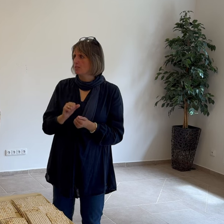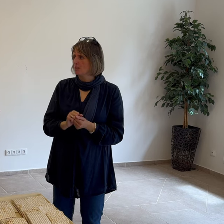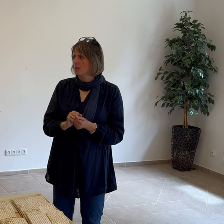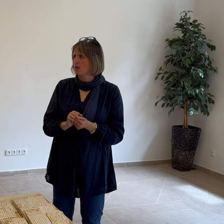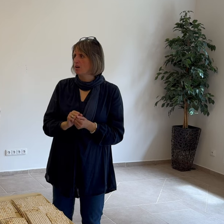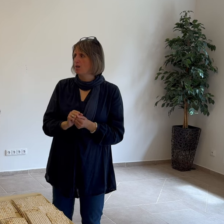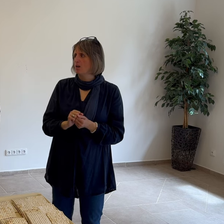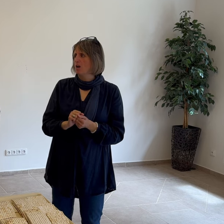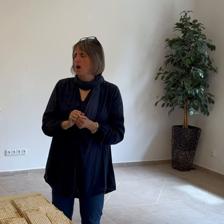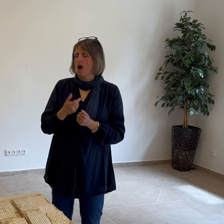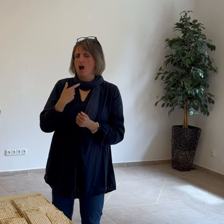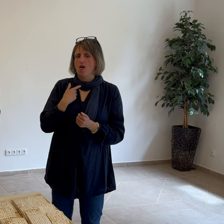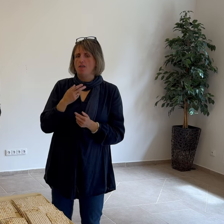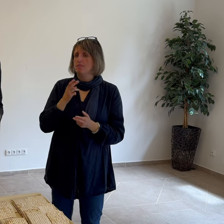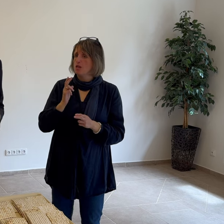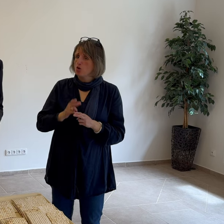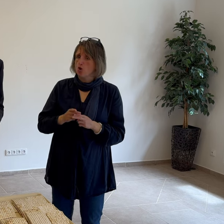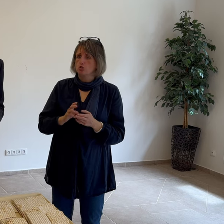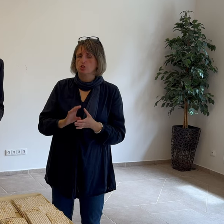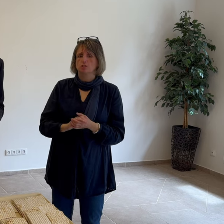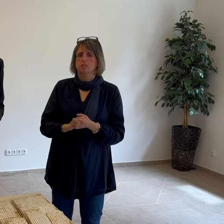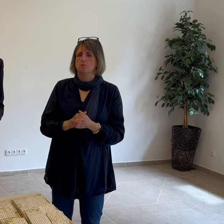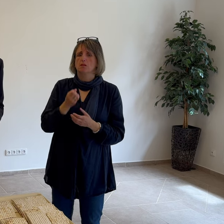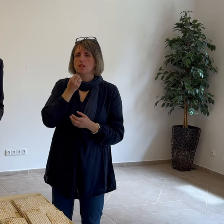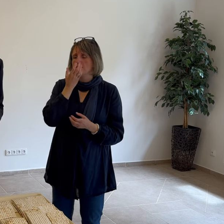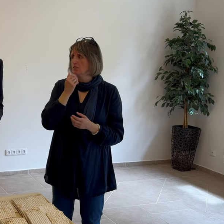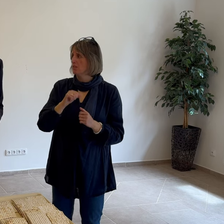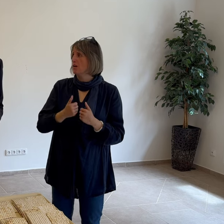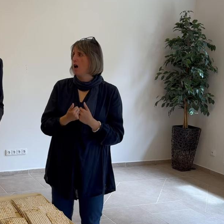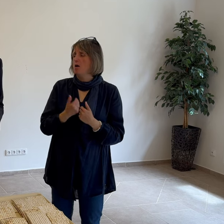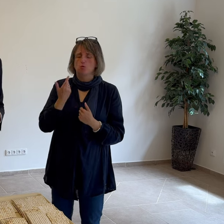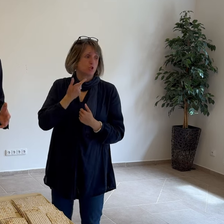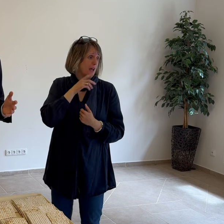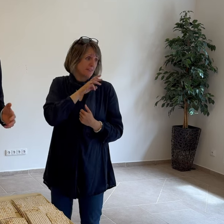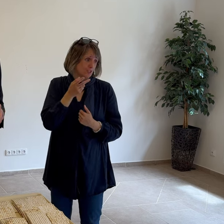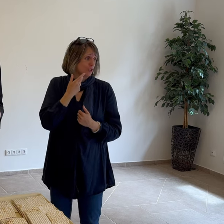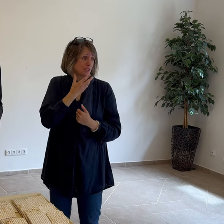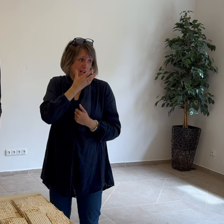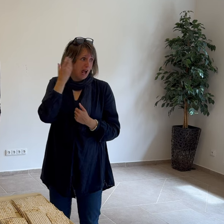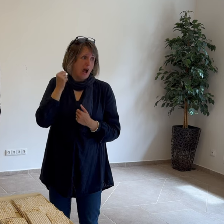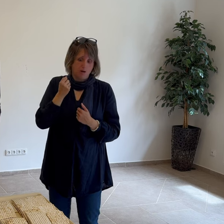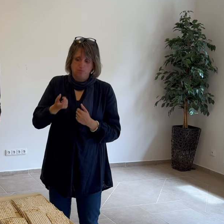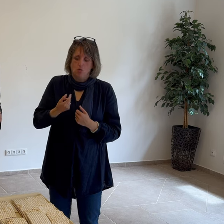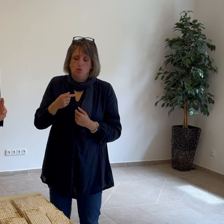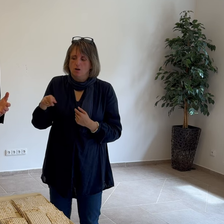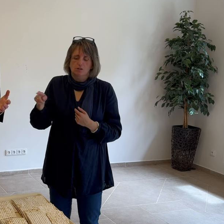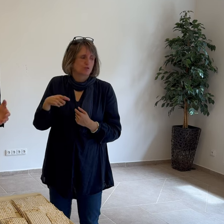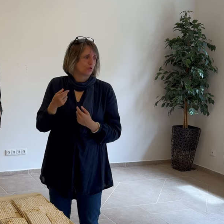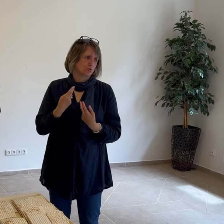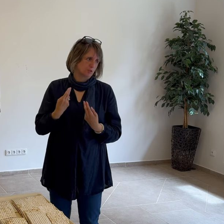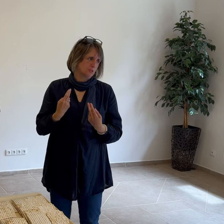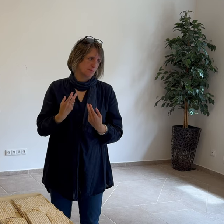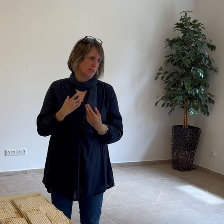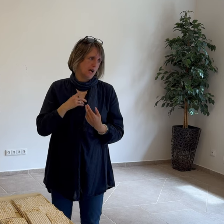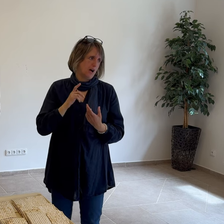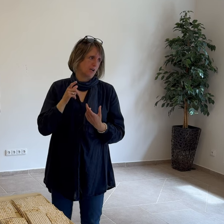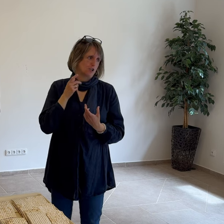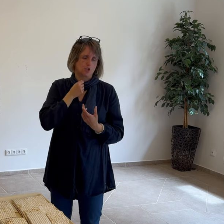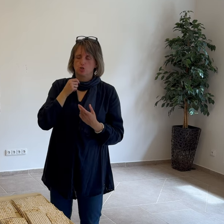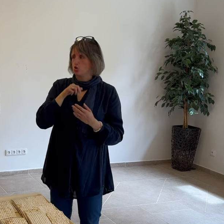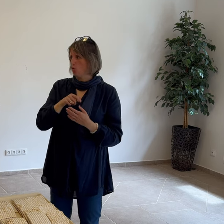jako určitý slib ale že bychom z toho Měli žít na každý den že bychom Takto se měli sytit na